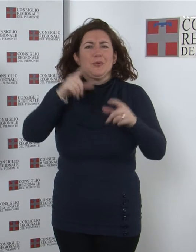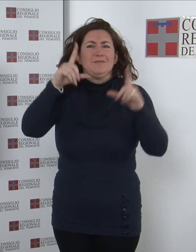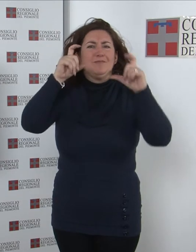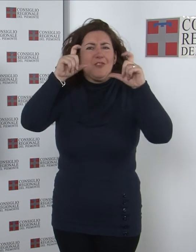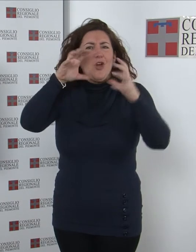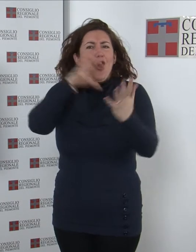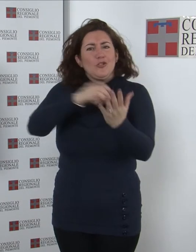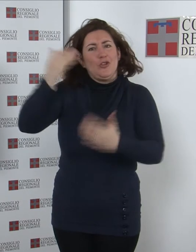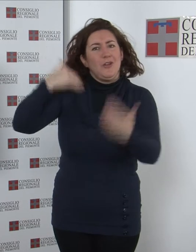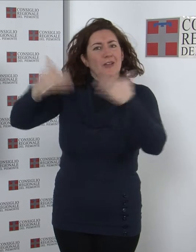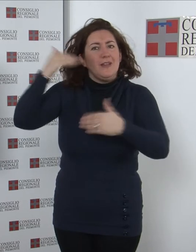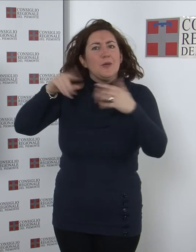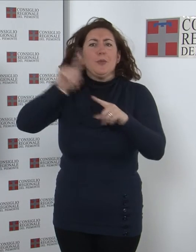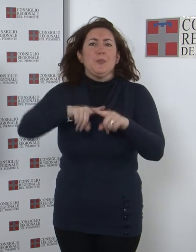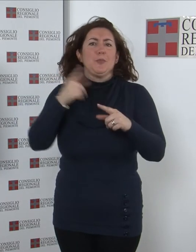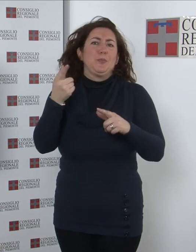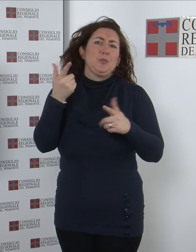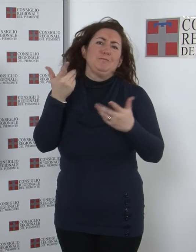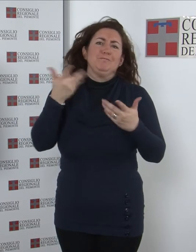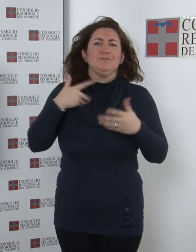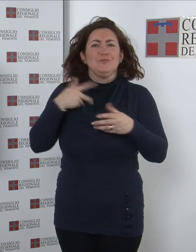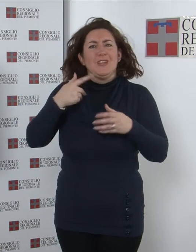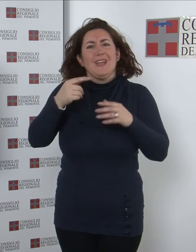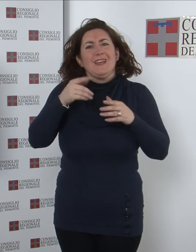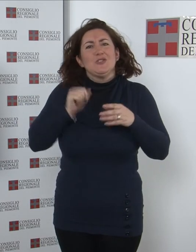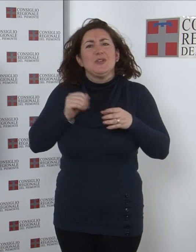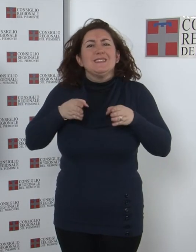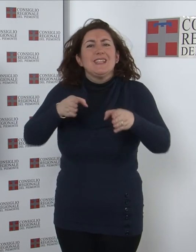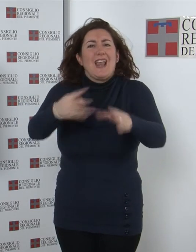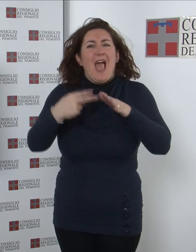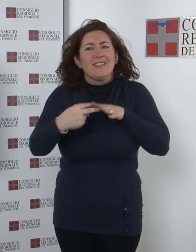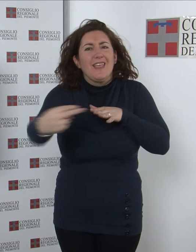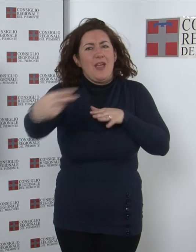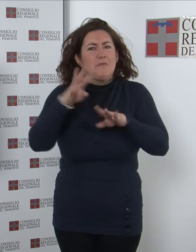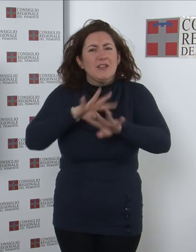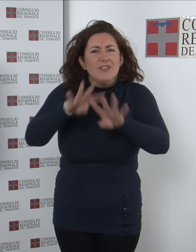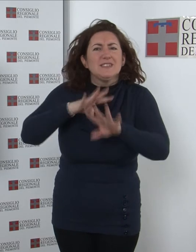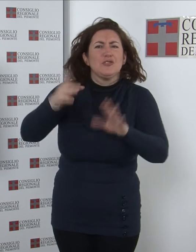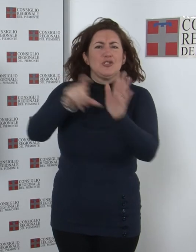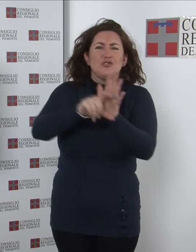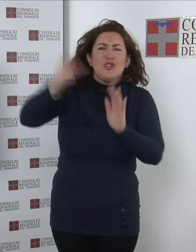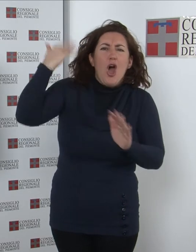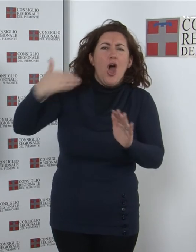storiche di manifesti all strada ferrata la rassegna è curata dal museo ferroviario piemontese di